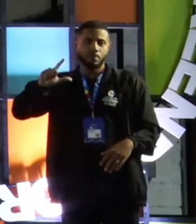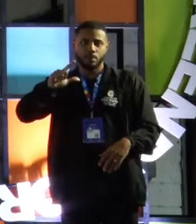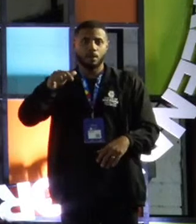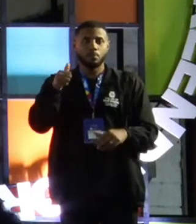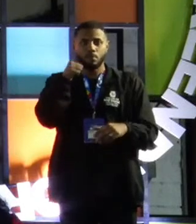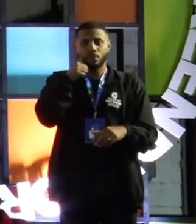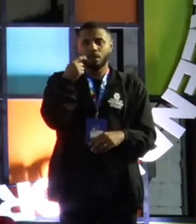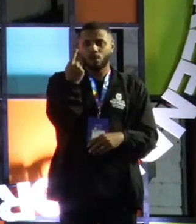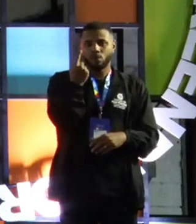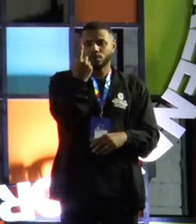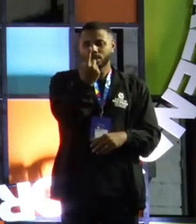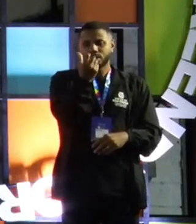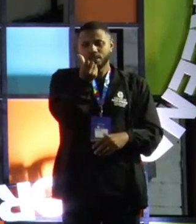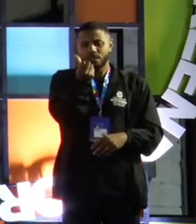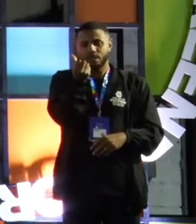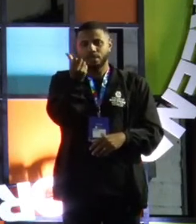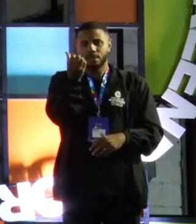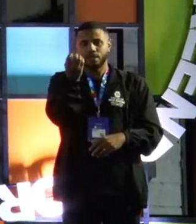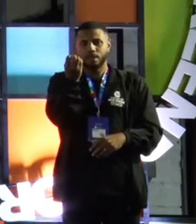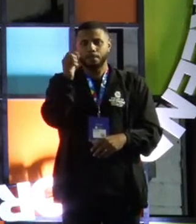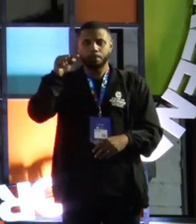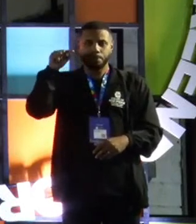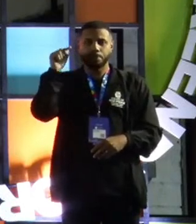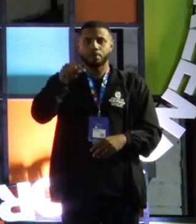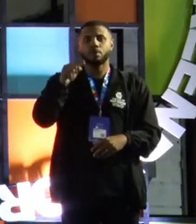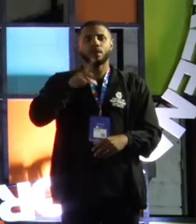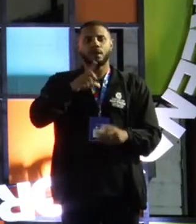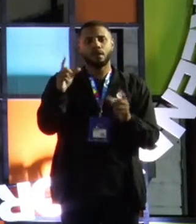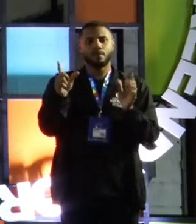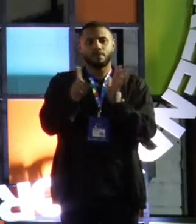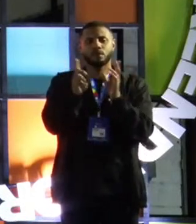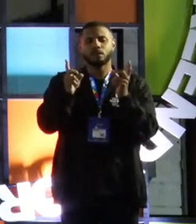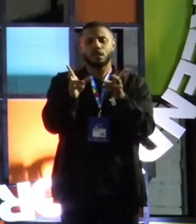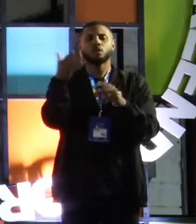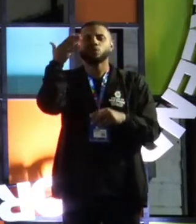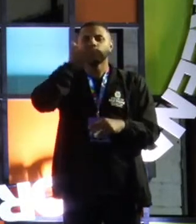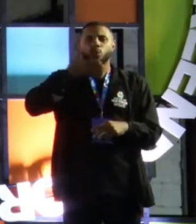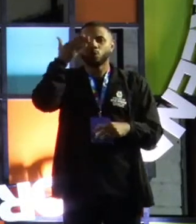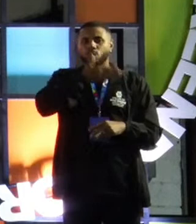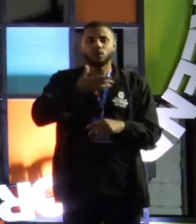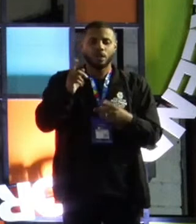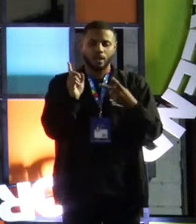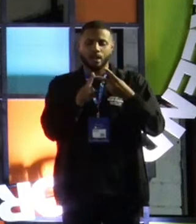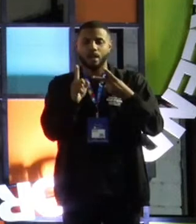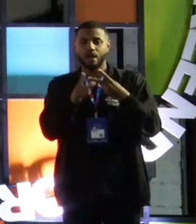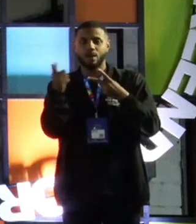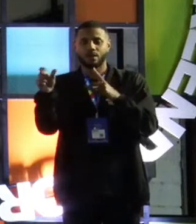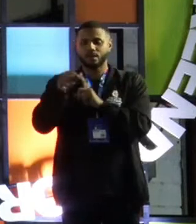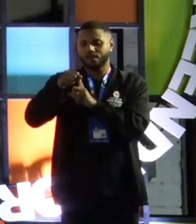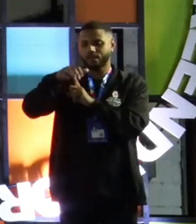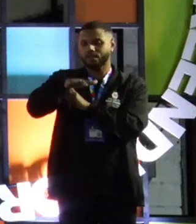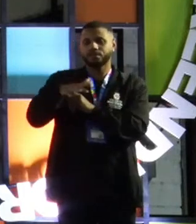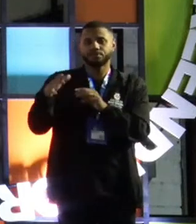160 mil seguidores, e ela tem um comércio local, é uma doceria. A outra influenciadora, ela tem cerca de 10